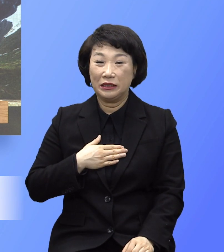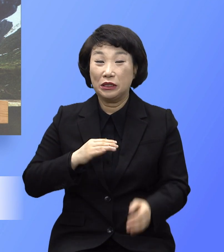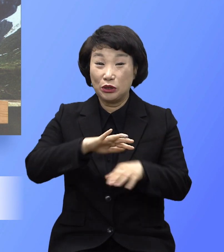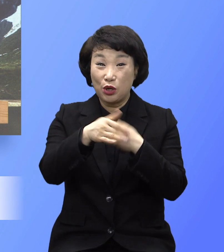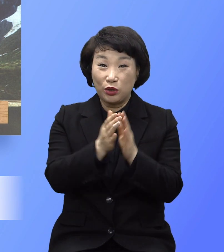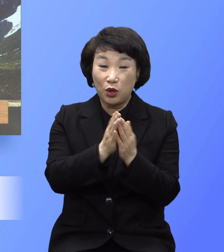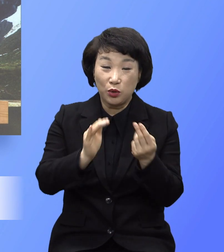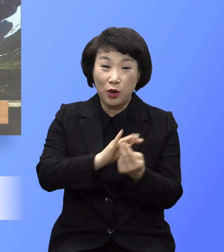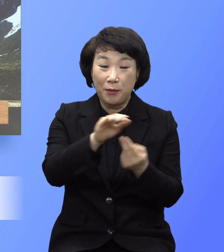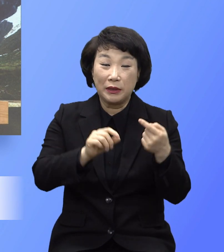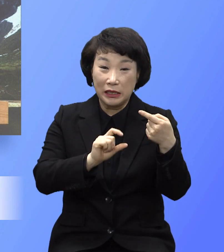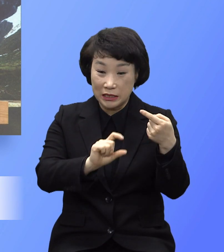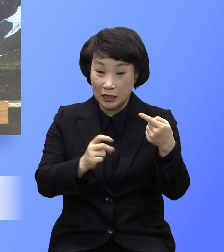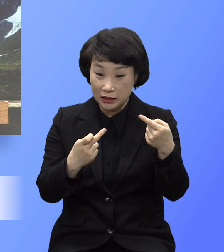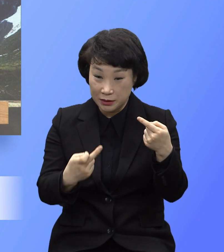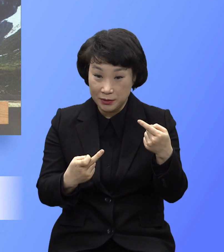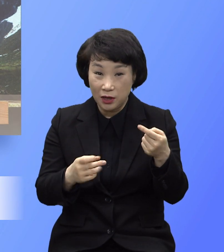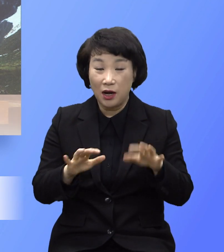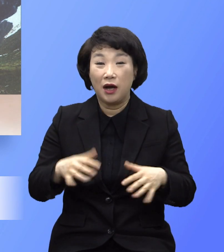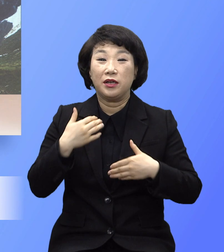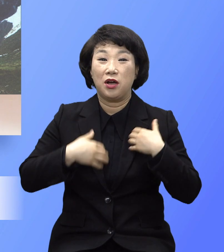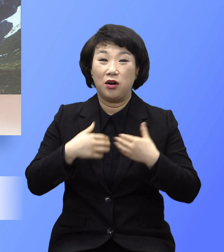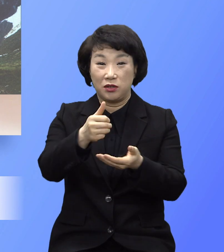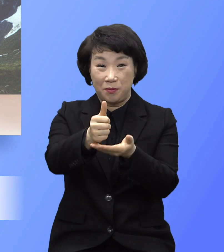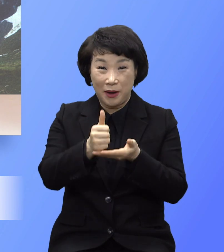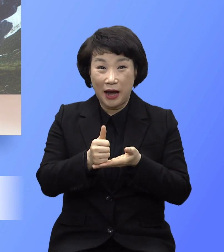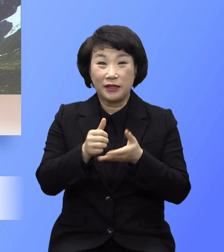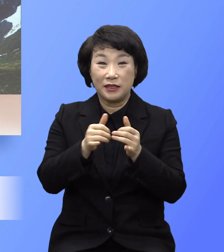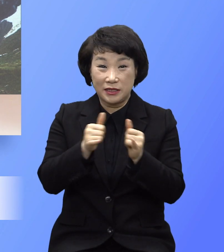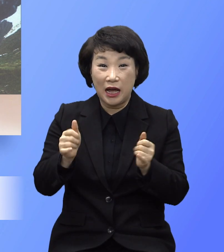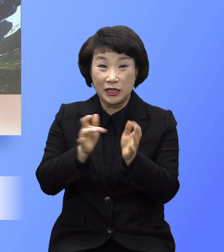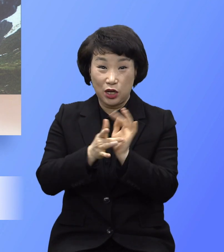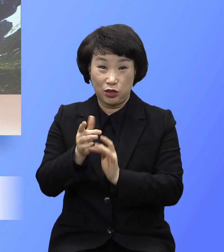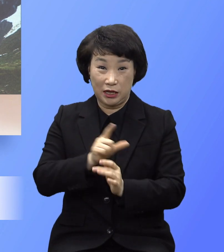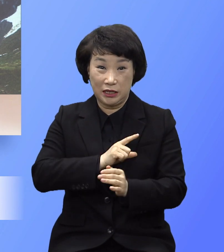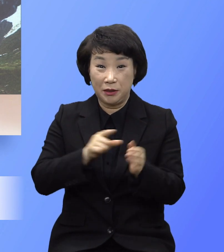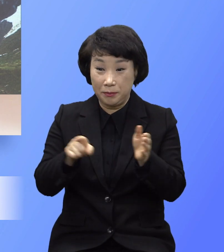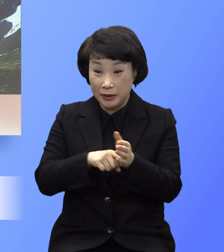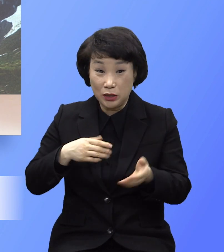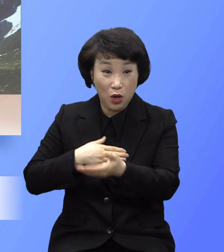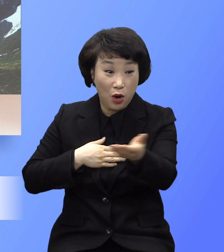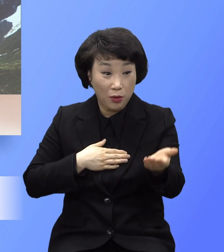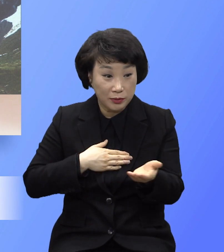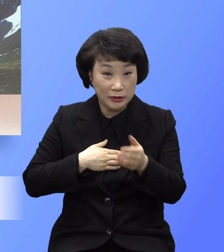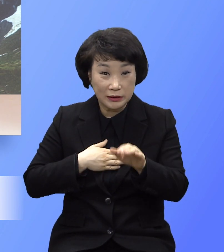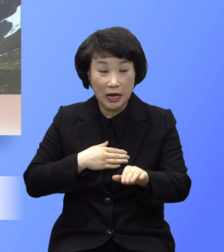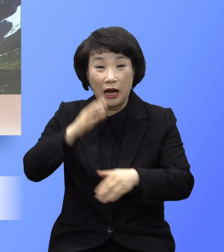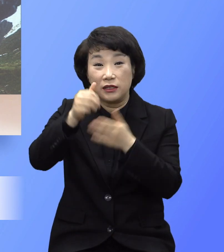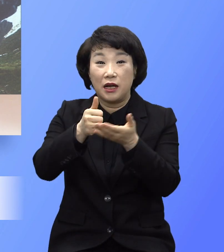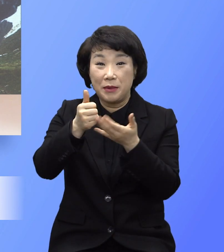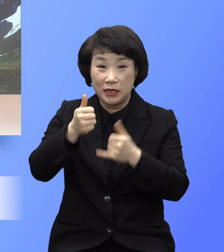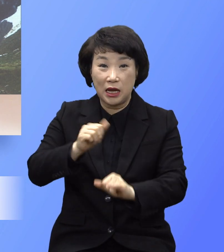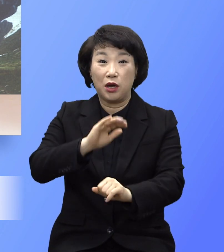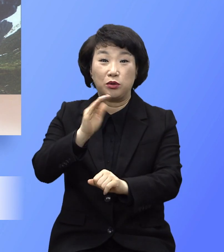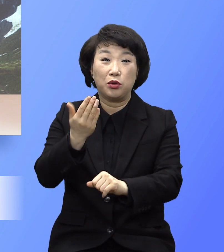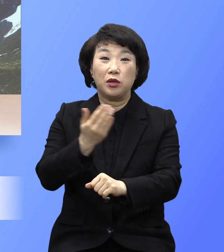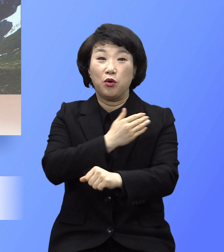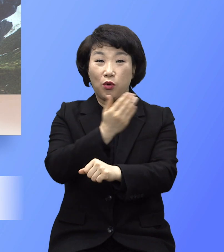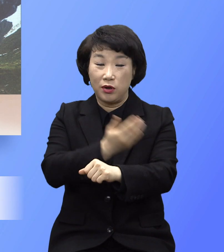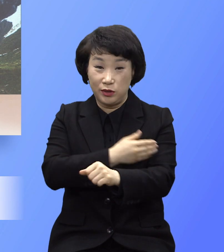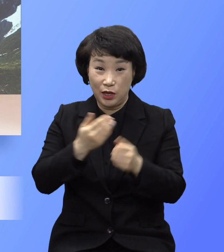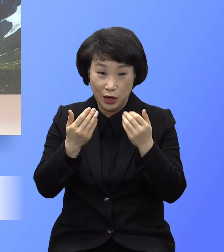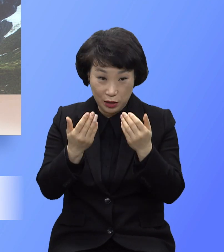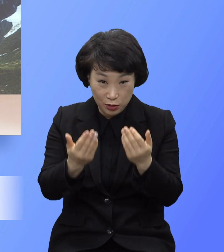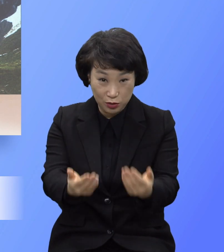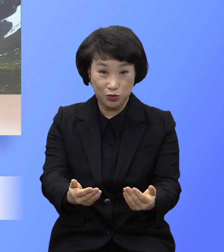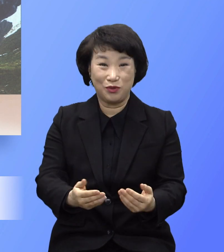요한복음 1장 12절에 영접하는 자, 그 이름을 믿는 자들에게는 하나님의 자녀가